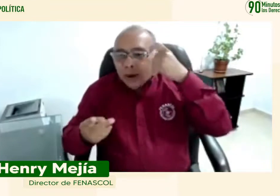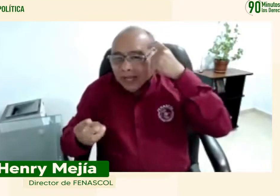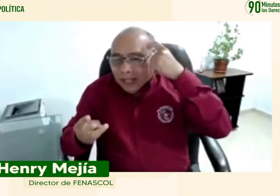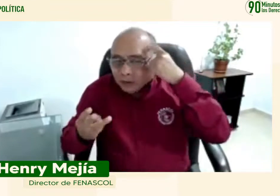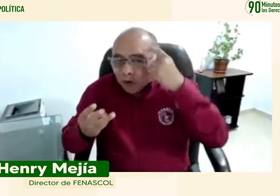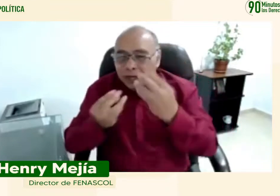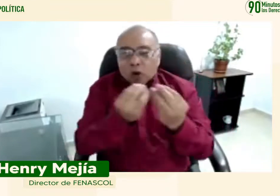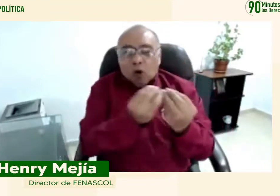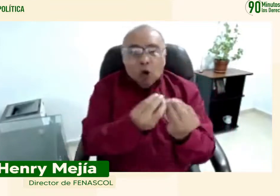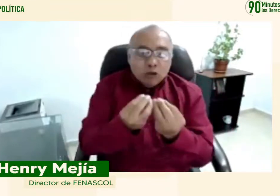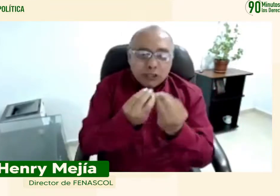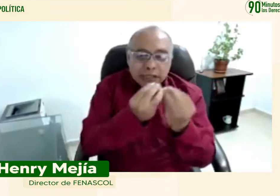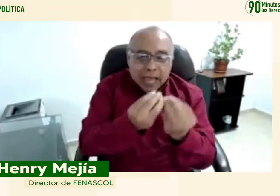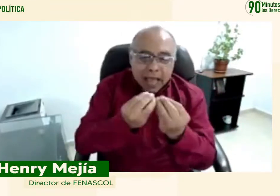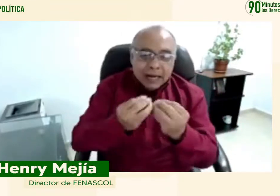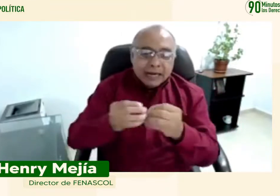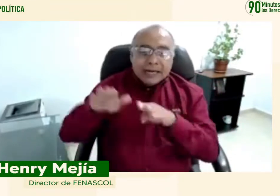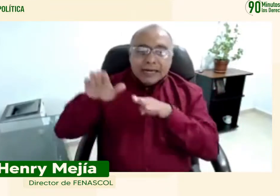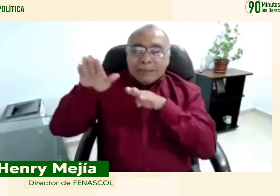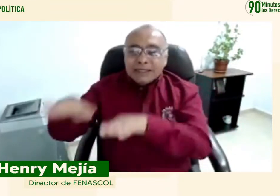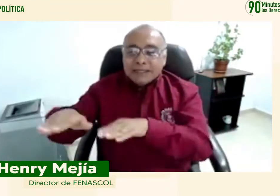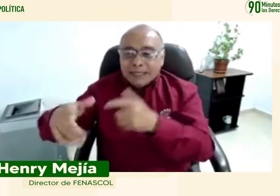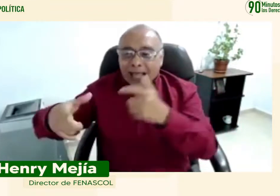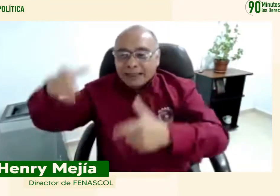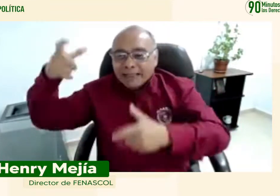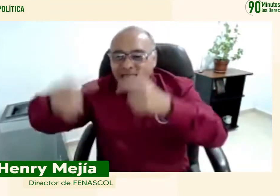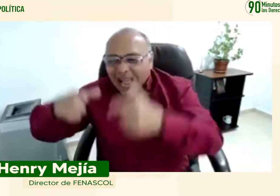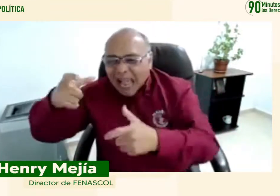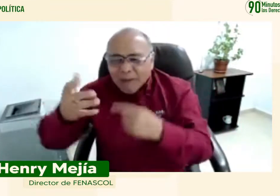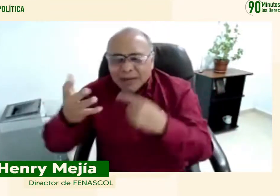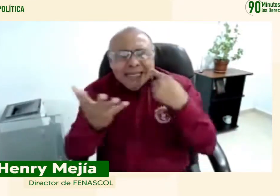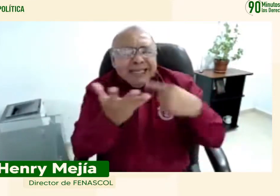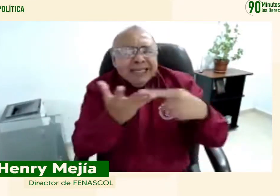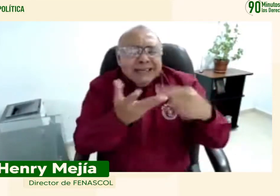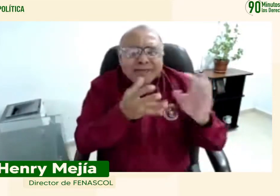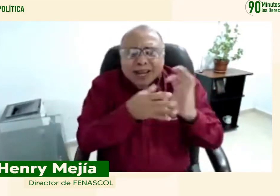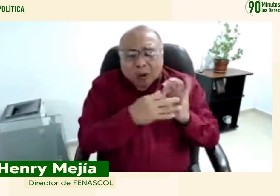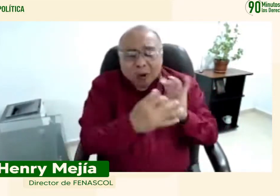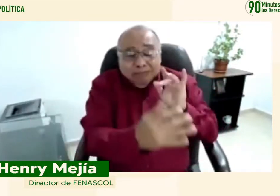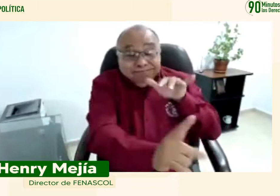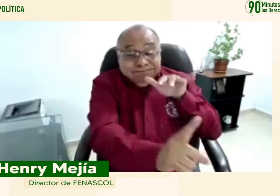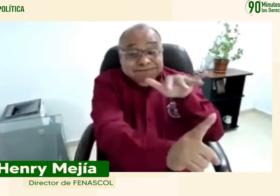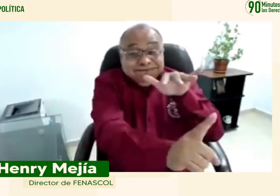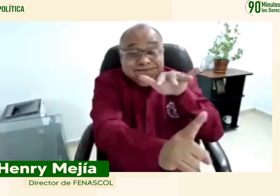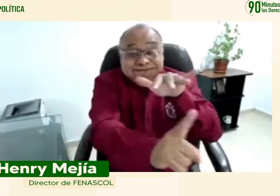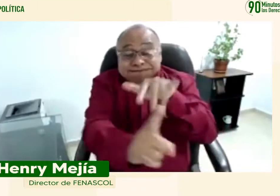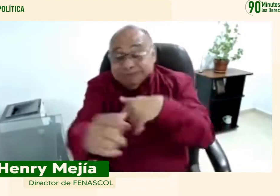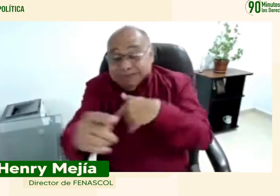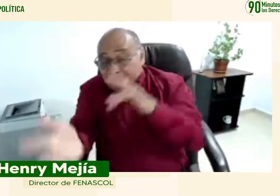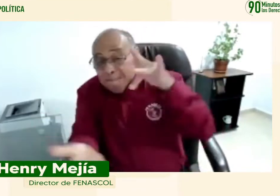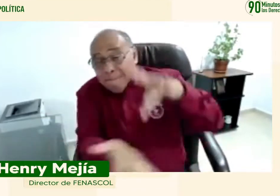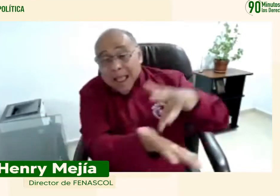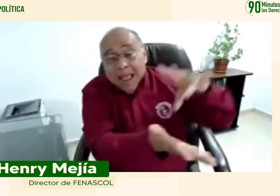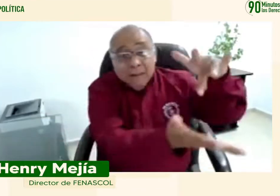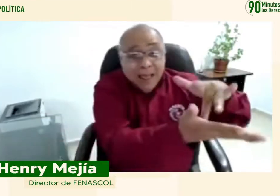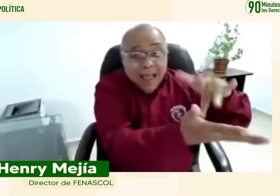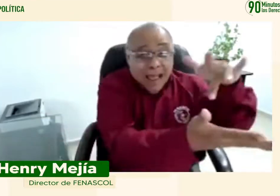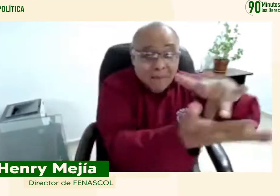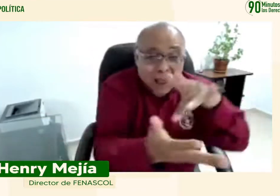alcaldes con gobernadores con concejales con representantes a la cámara pero es con la participada de derecho incidencia en